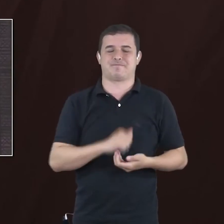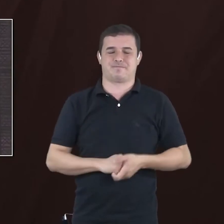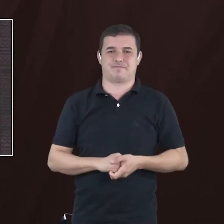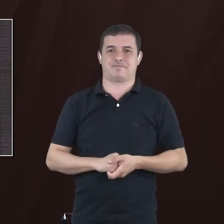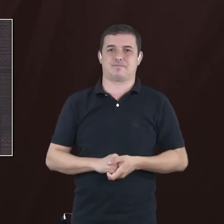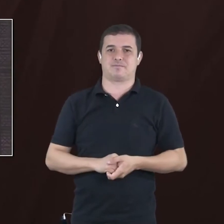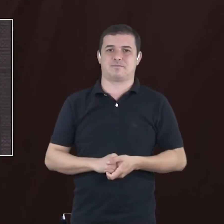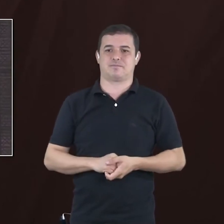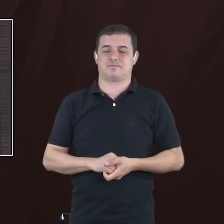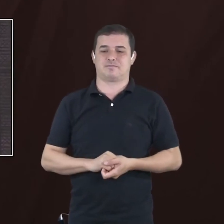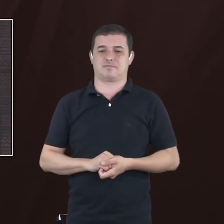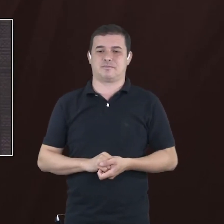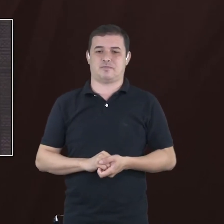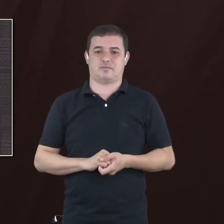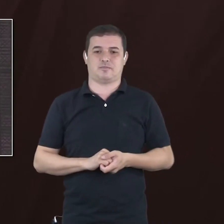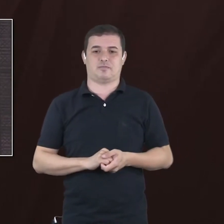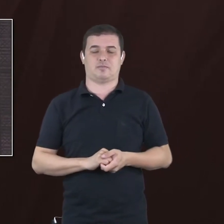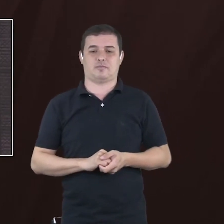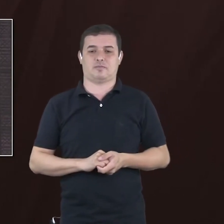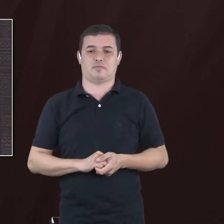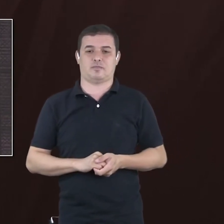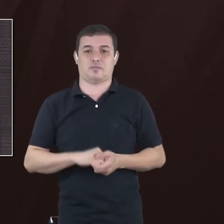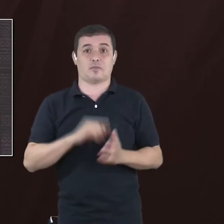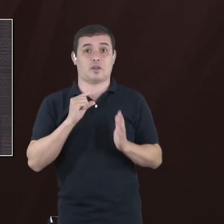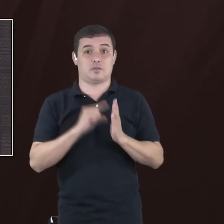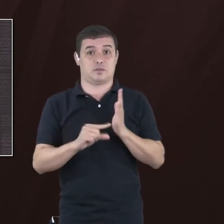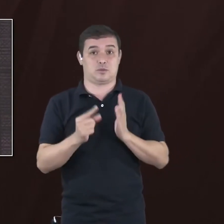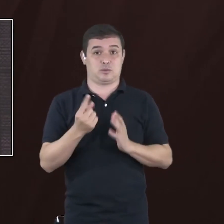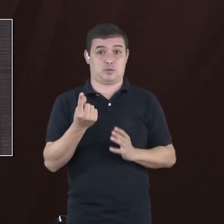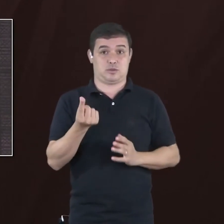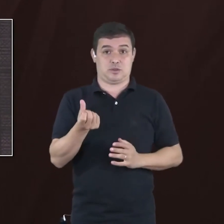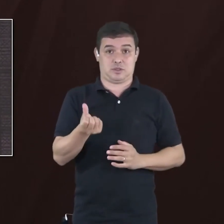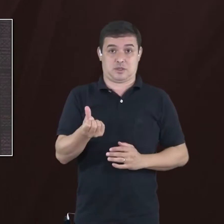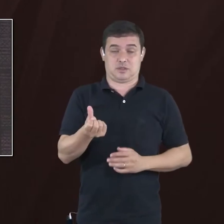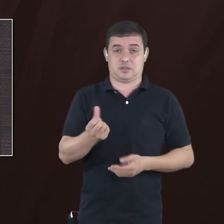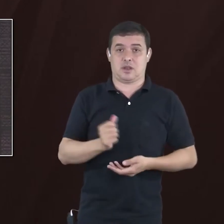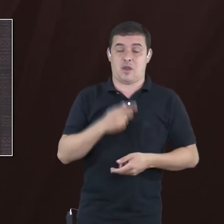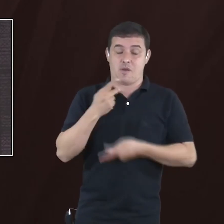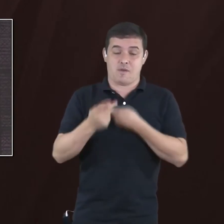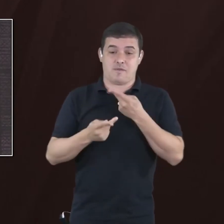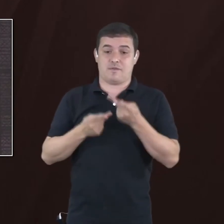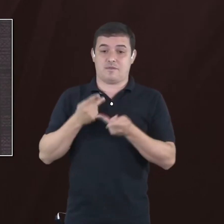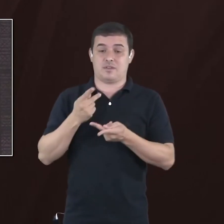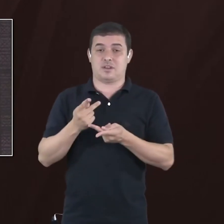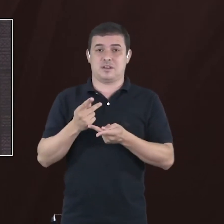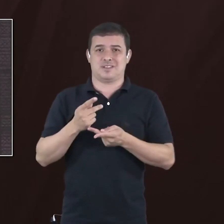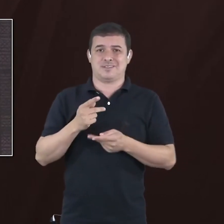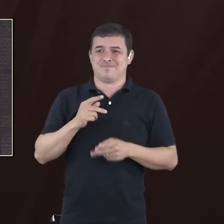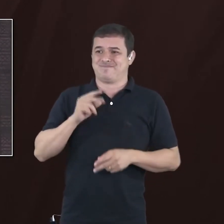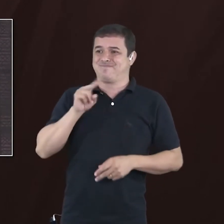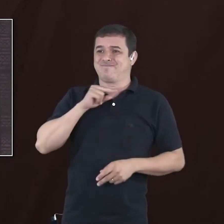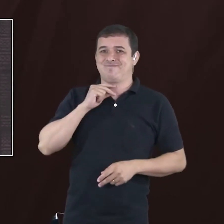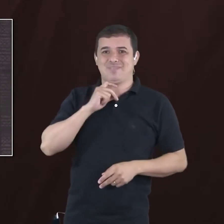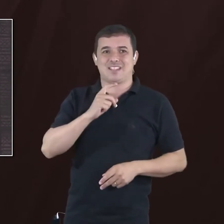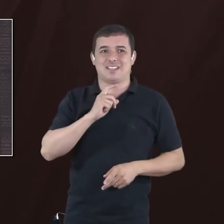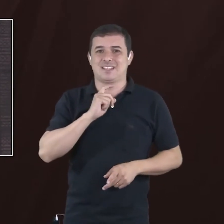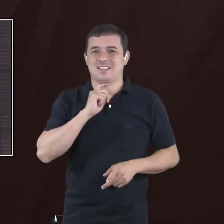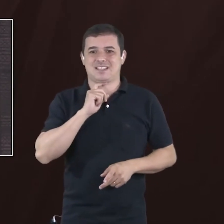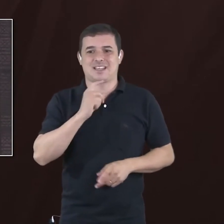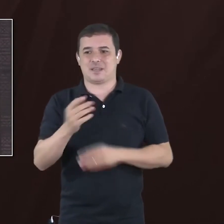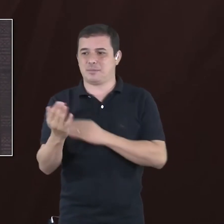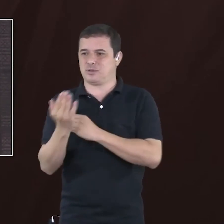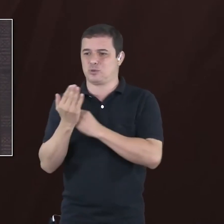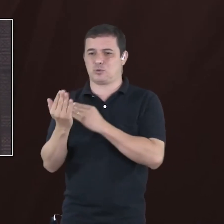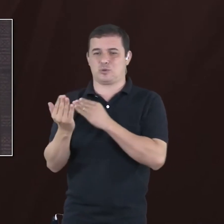Versículo 16. Na minha primeira defesa, ninguém foi a meu favor. Antes todos